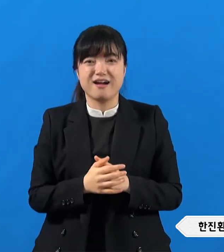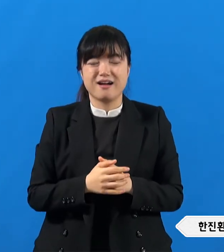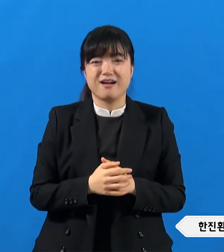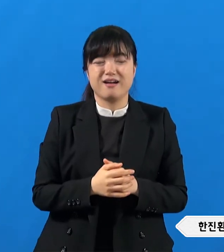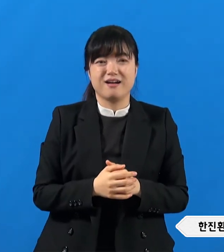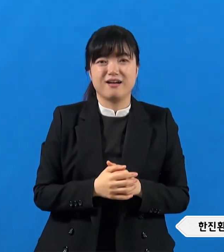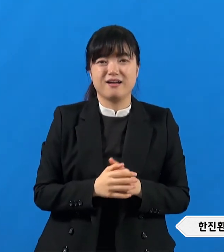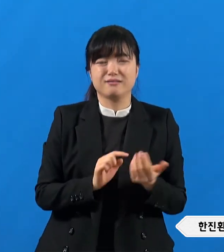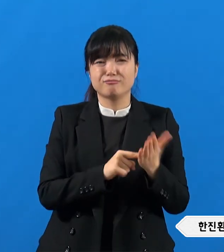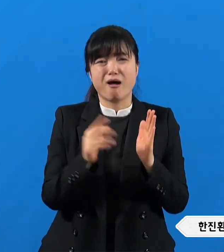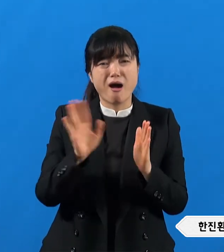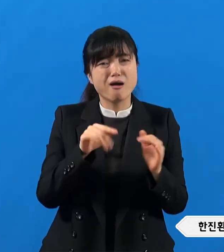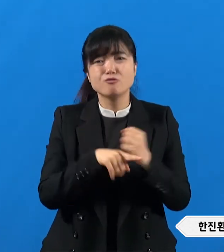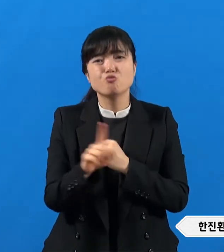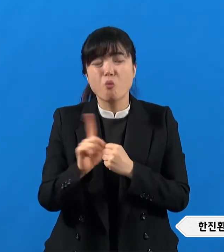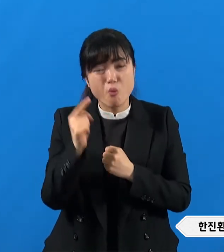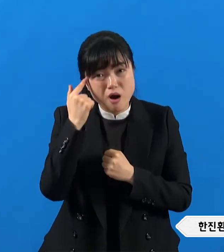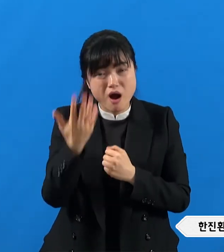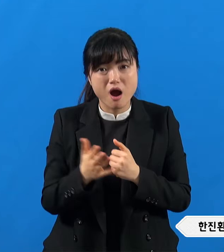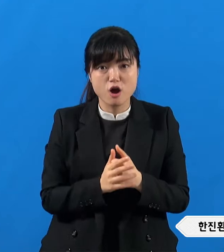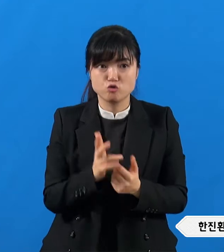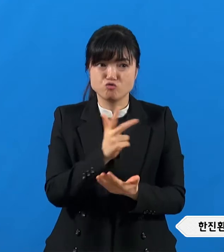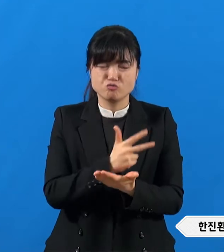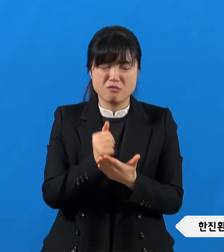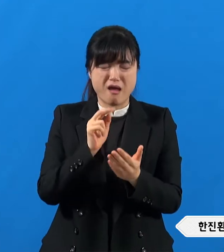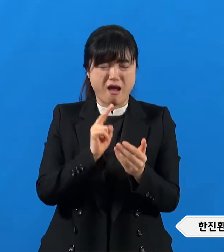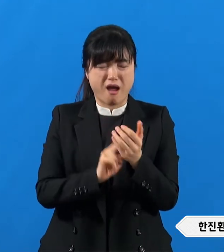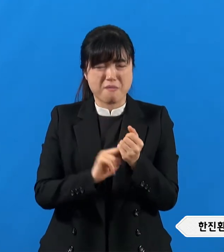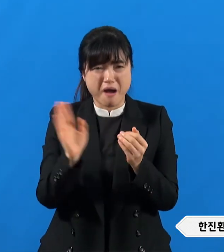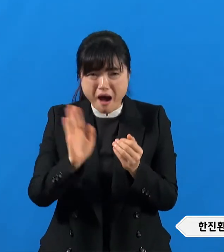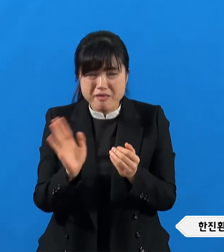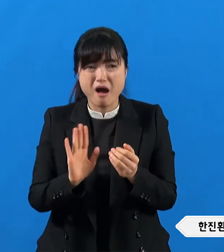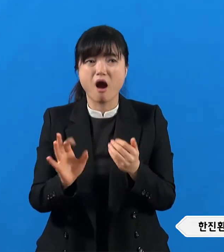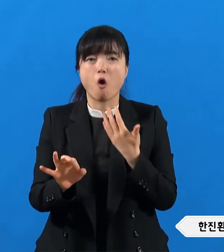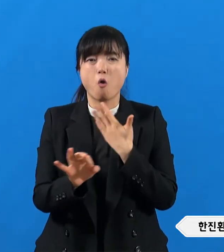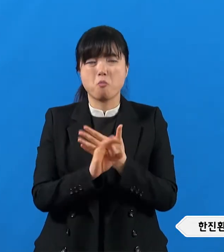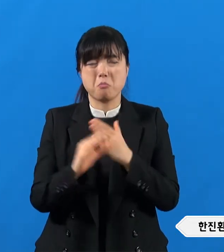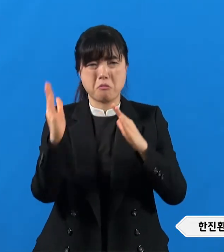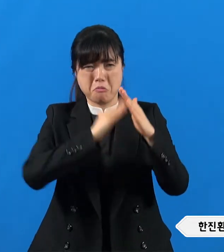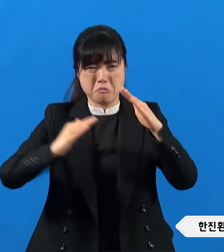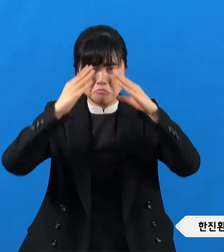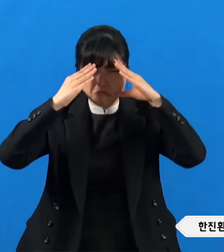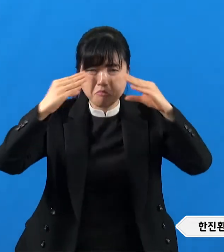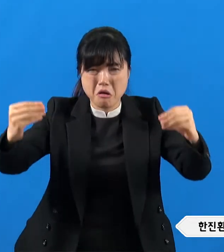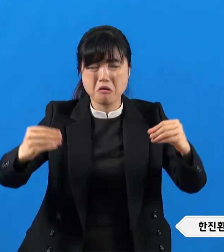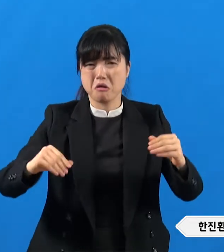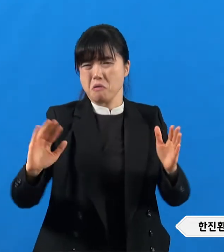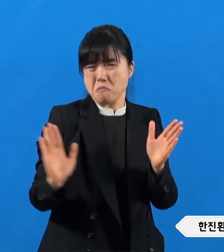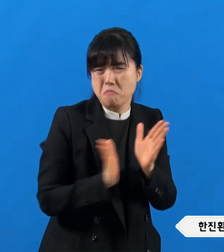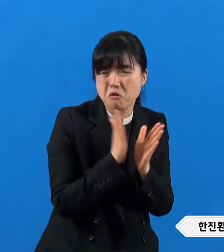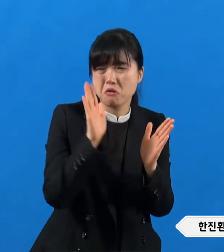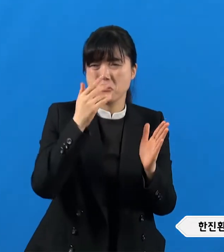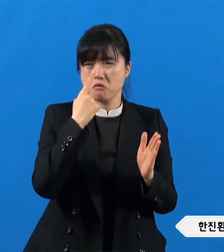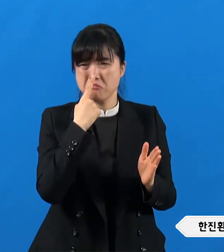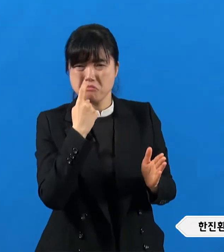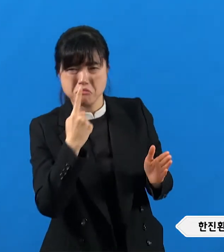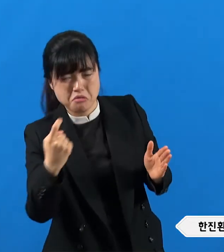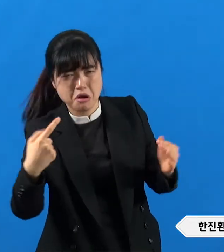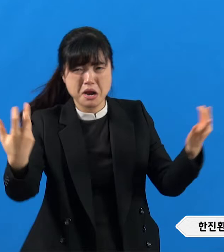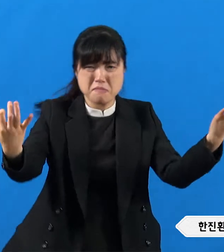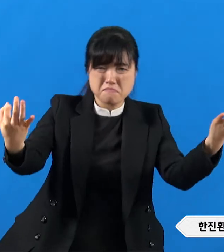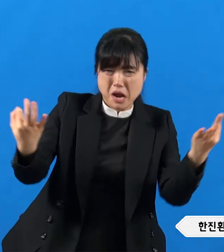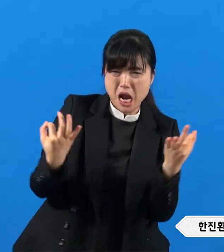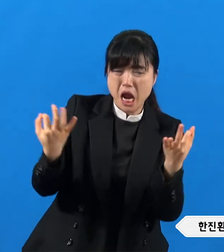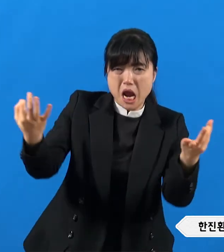만약에 주님이 감추어져 계시지 않고 휘황찬란한 왕복을